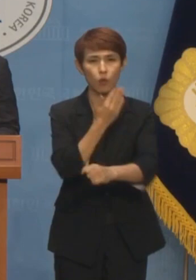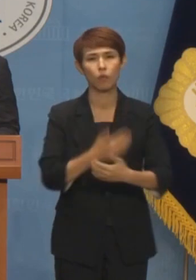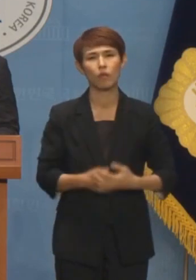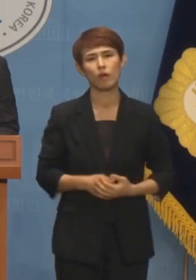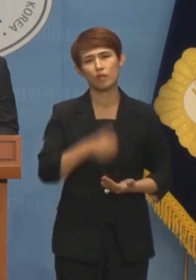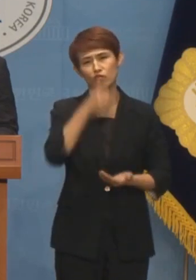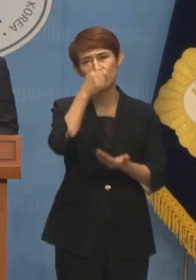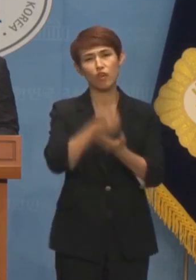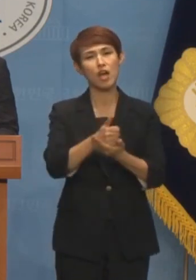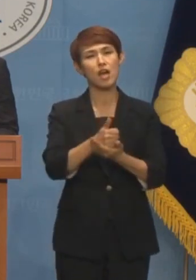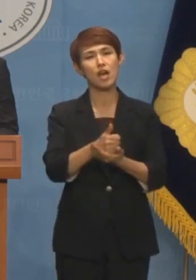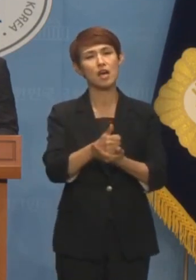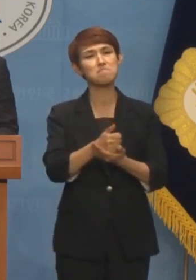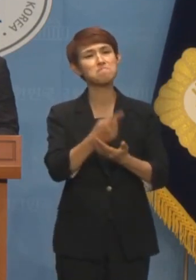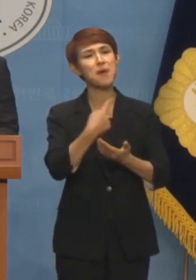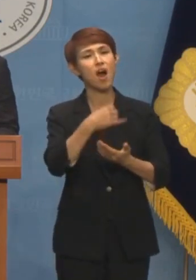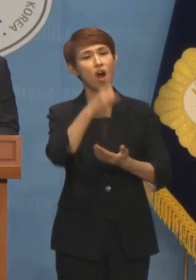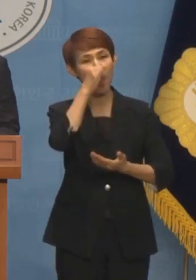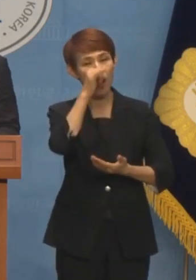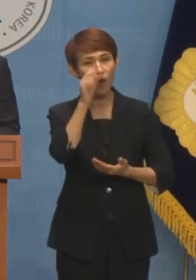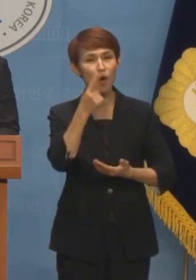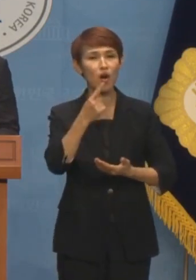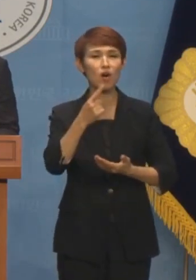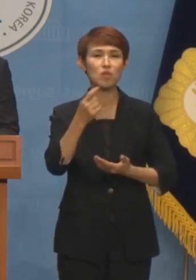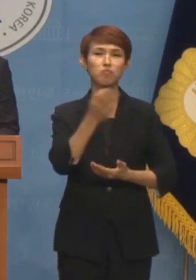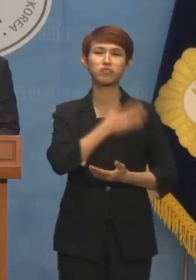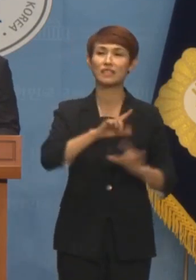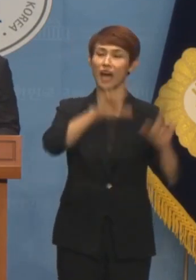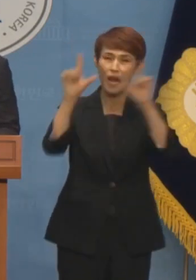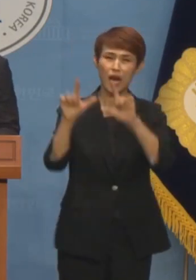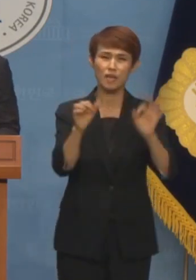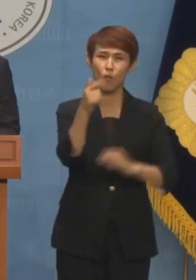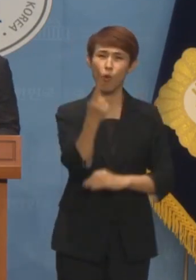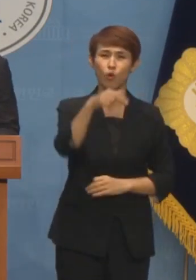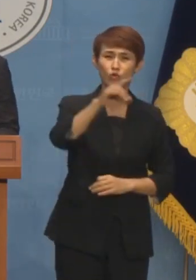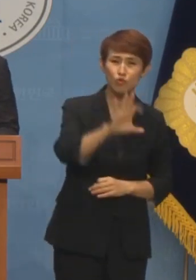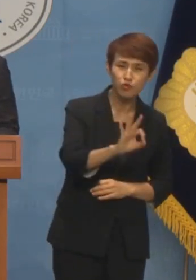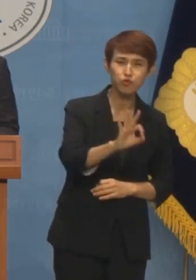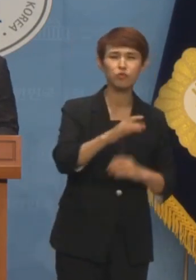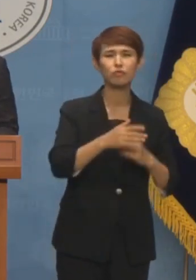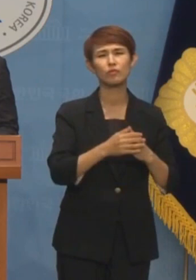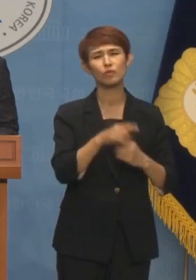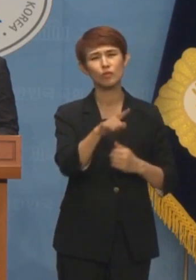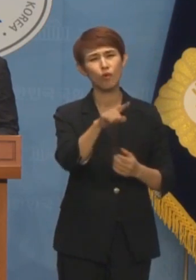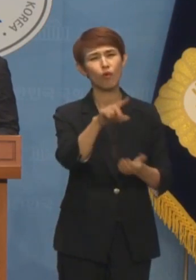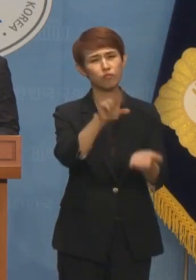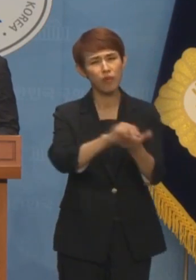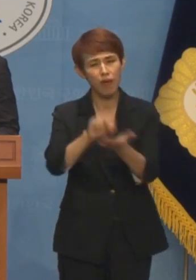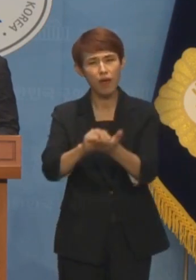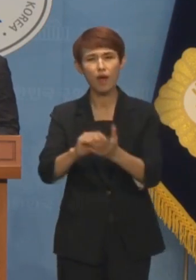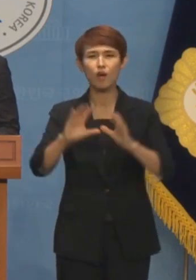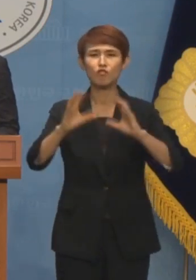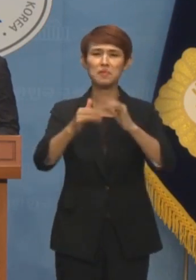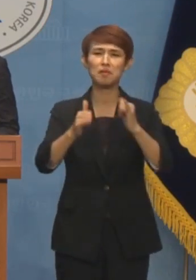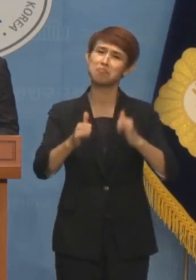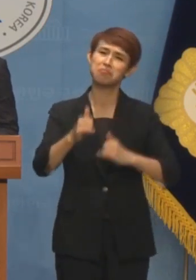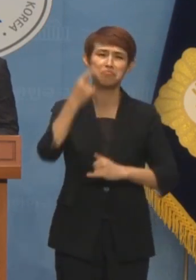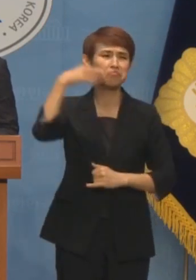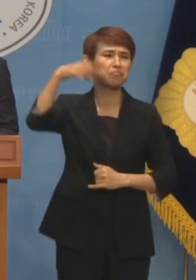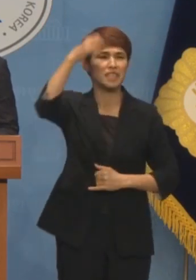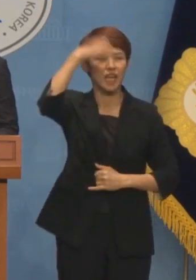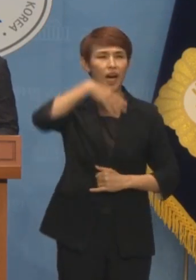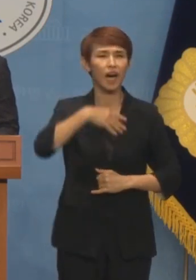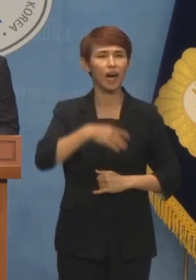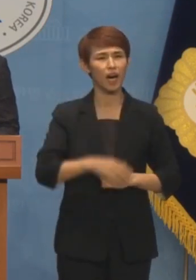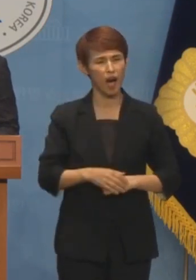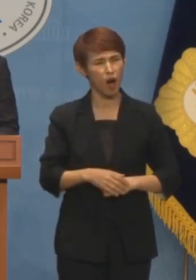자금으로 떵떵거리며 사는 거 보면 어이없어. 김호중은 또 방송에 나와 법치를 유린하고 국민을 우롱하는 걸 보며 그냥 우기면 되냐며